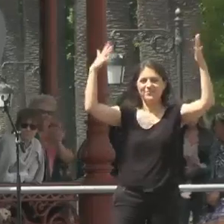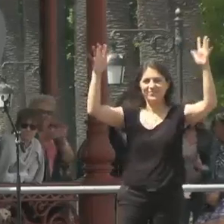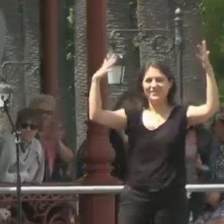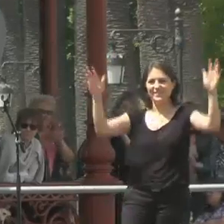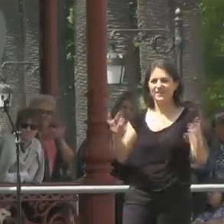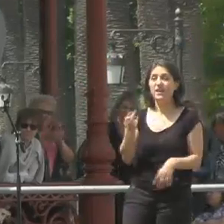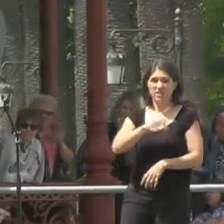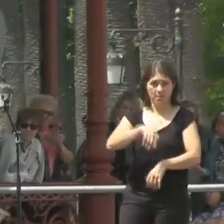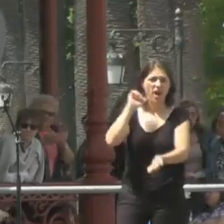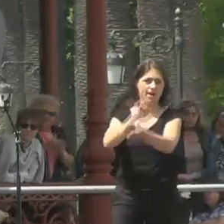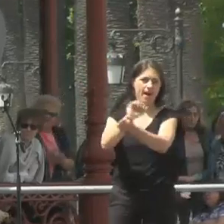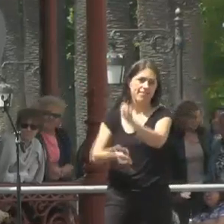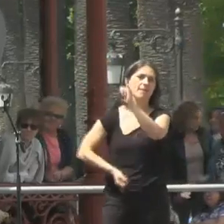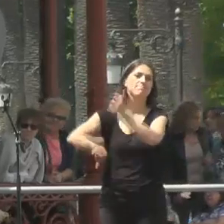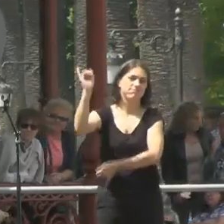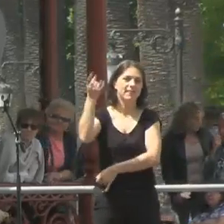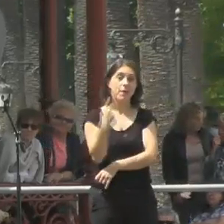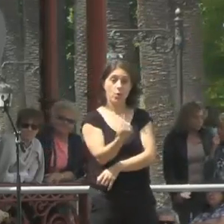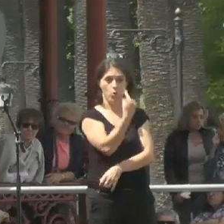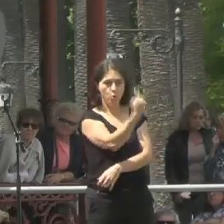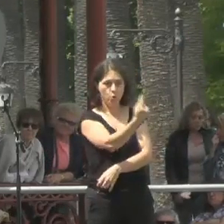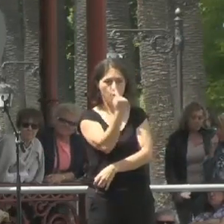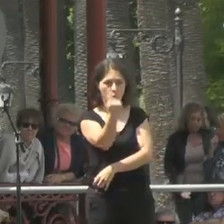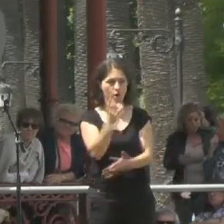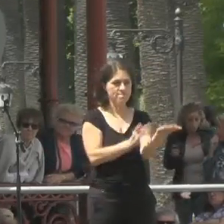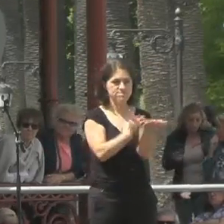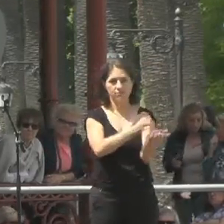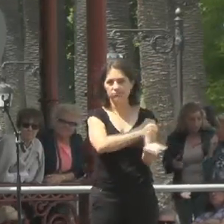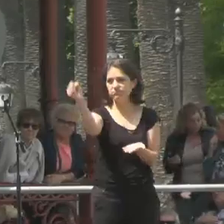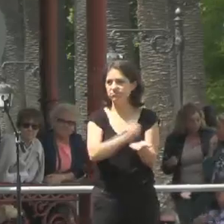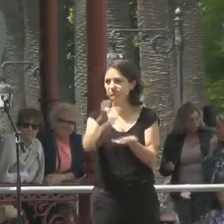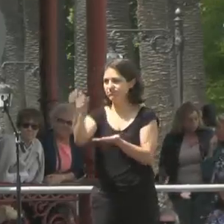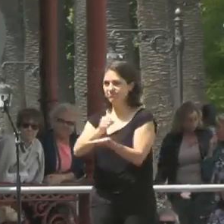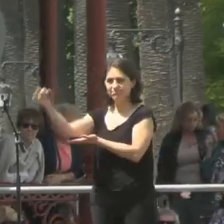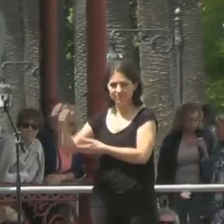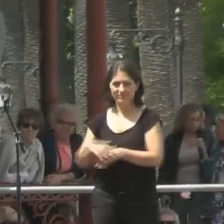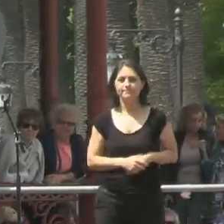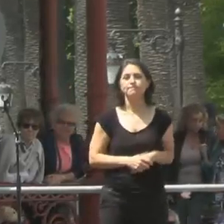Y a la cárcel también, 1 a 1. Dijimos con todos no, pero 1 a 1.